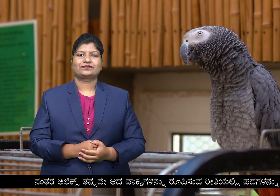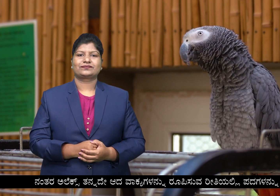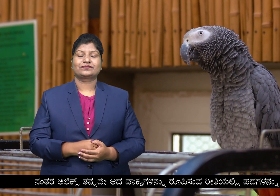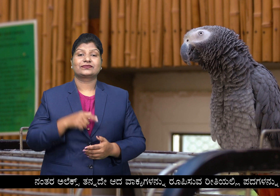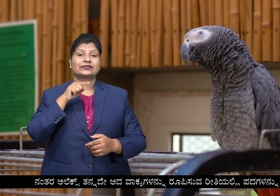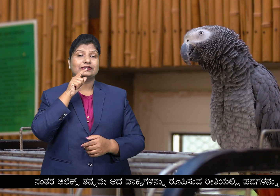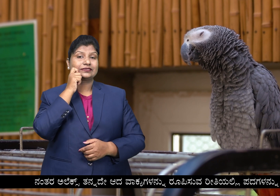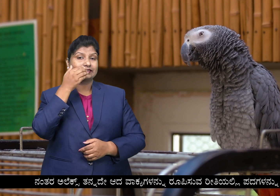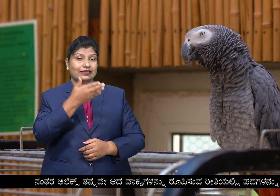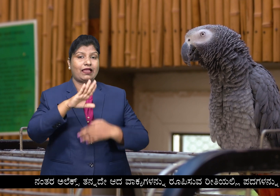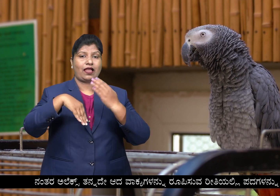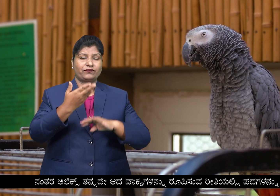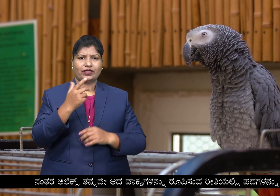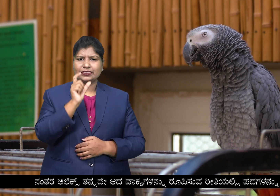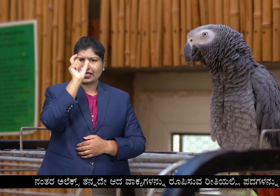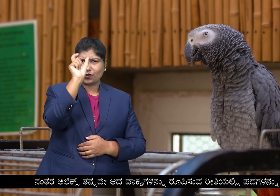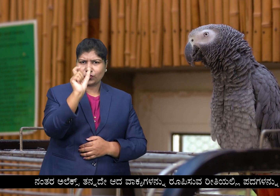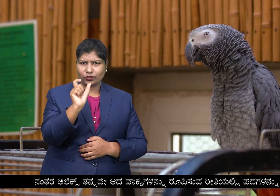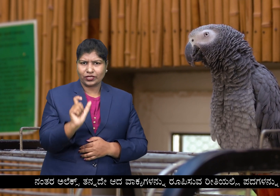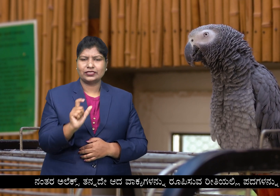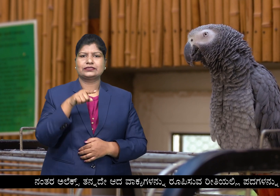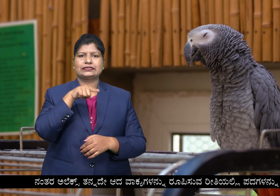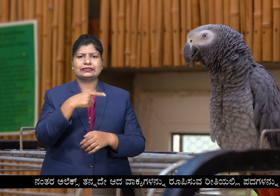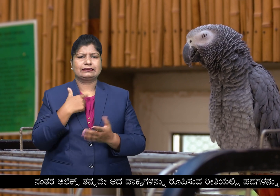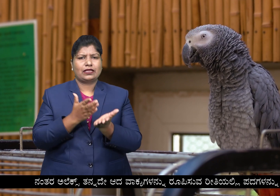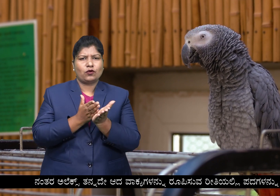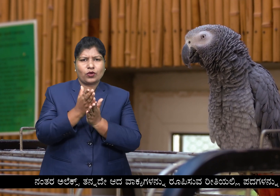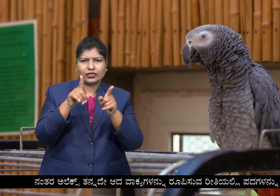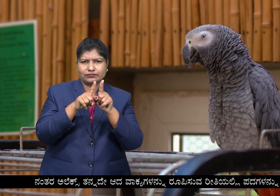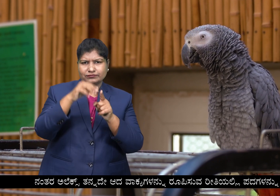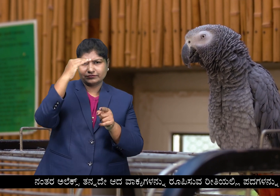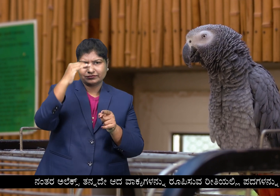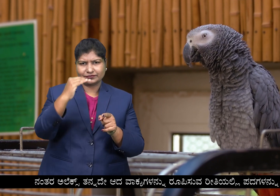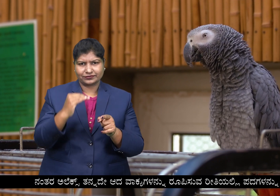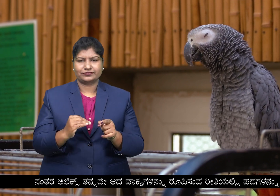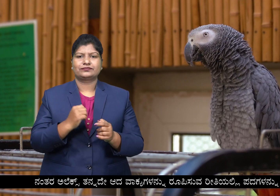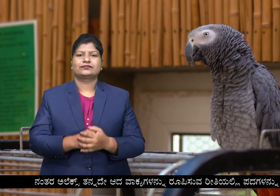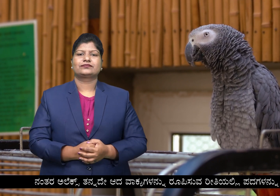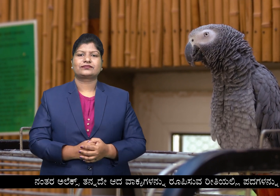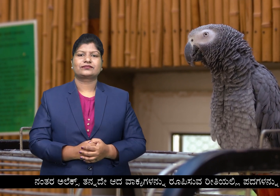ನಂತರ ಅಲೆಕ್ಸ್ ತನ್ನದೇ ಆದ ವಾಕ್ಯಗಳನ್ನ ರೂಪಿಸುವ ರೀತಿಯಲ್ಲಿ ಪದಗಳನ್ನ ಜೋಡಿಸಿದನು.